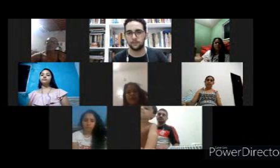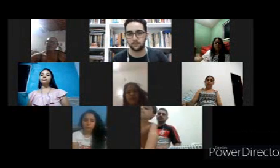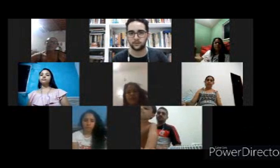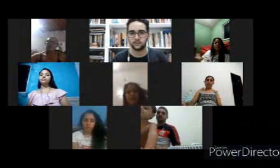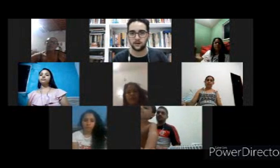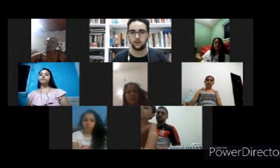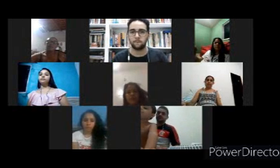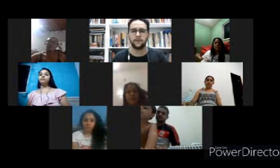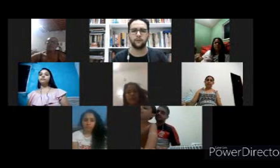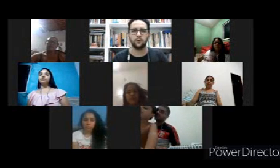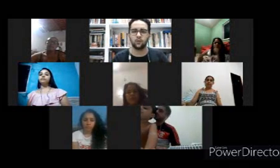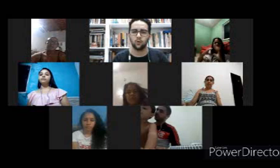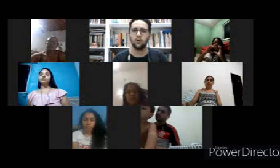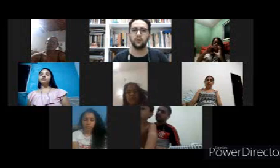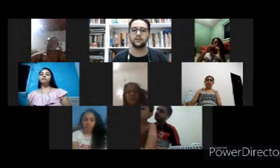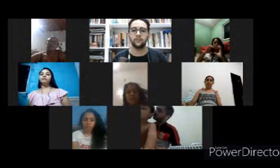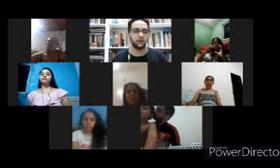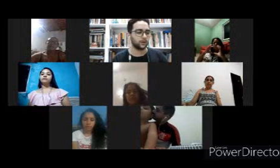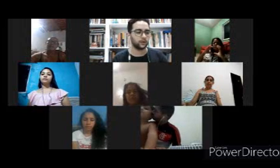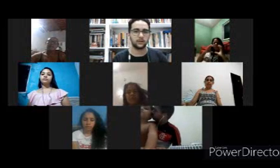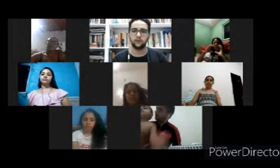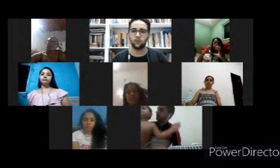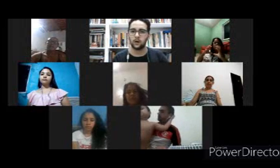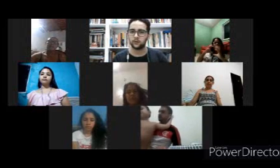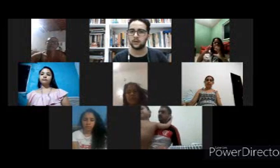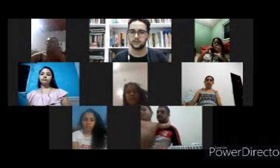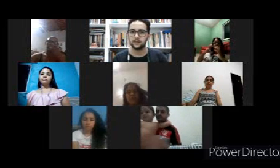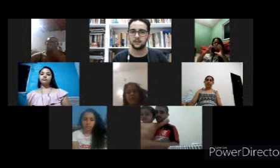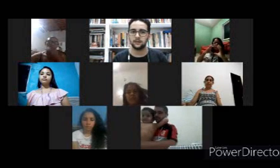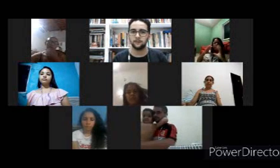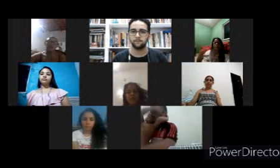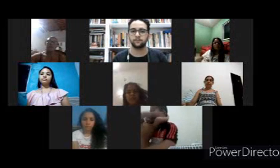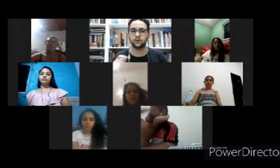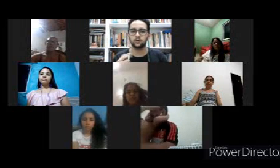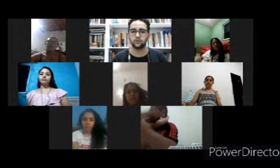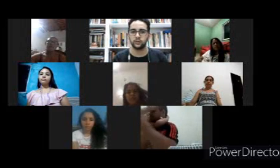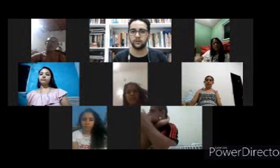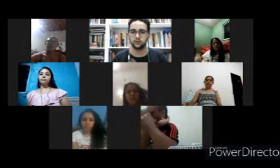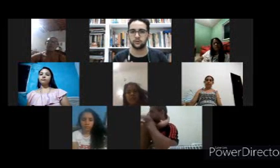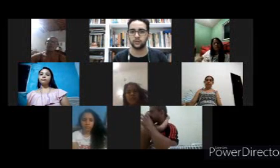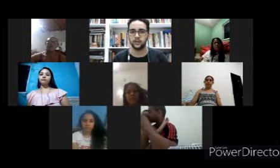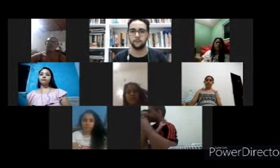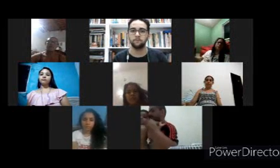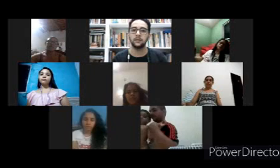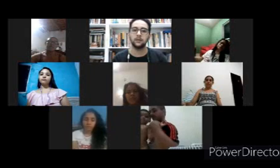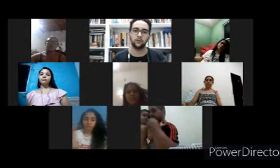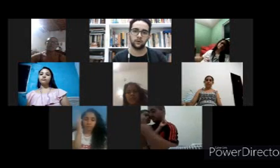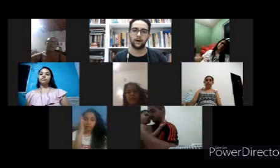para a próxima aula. Foram cores, tenho anotado que foram 4 temas que sugeriram. Então,